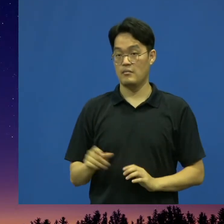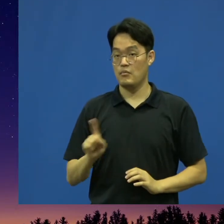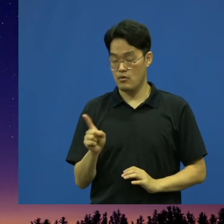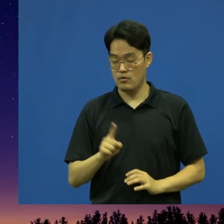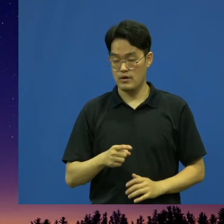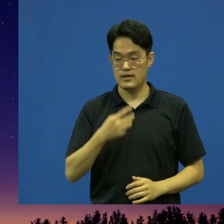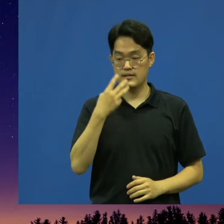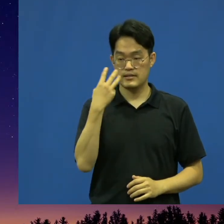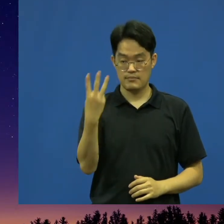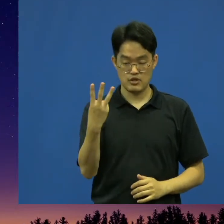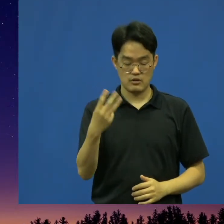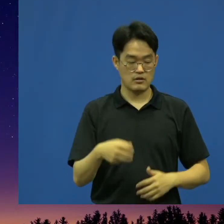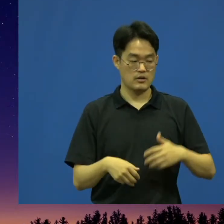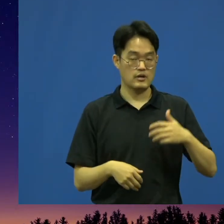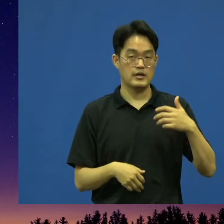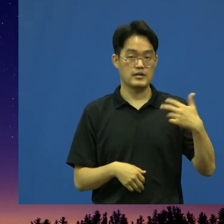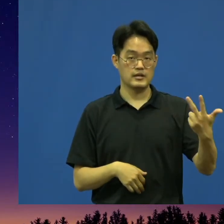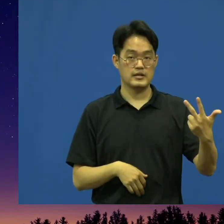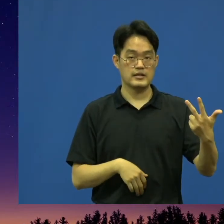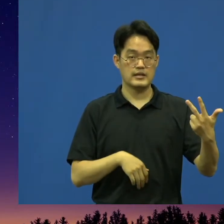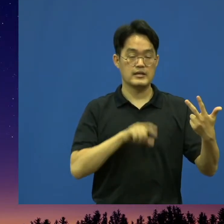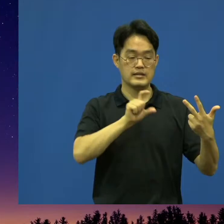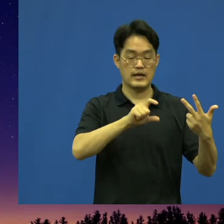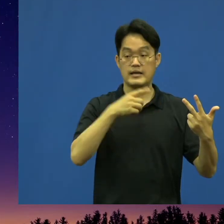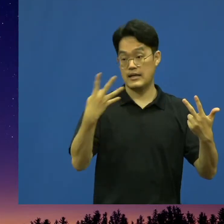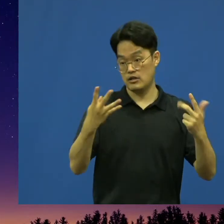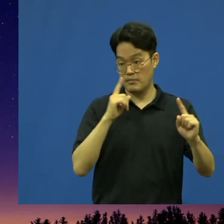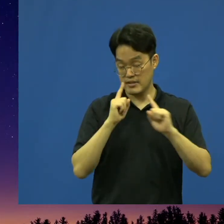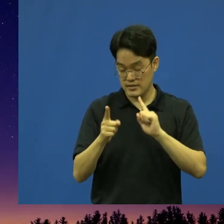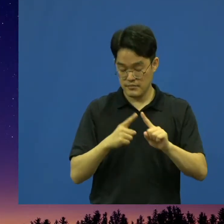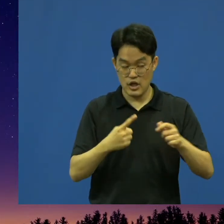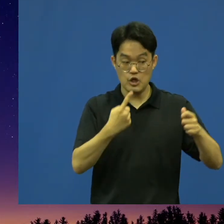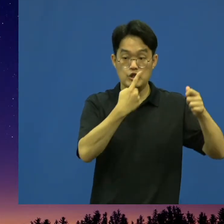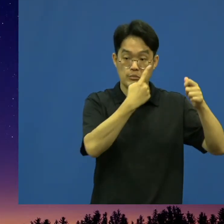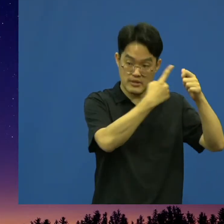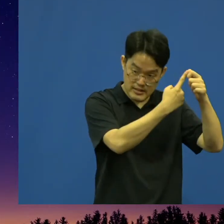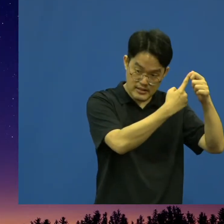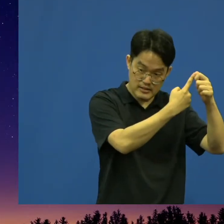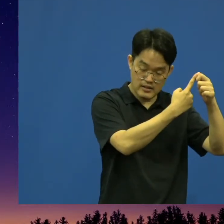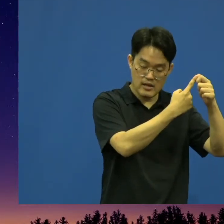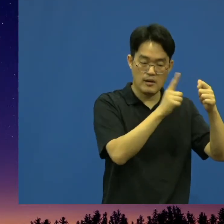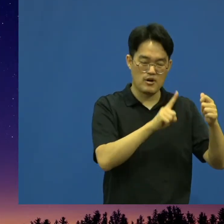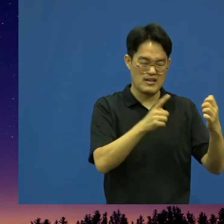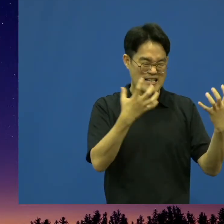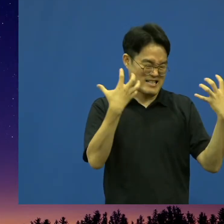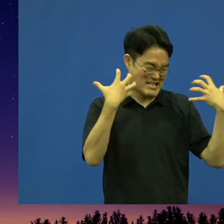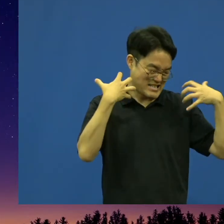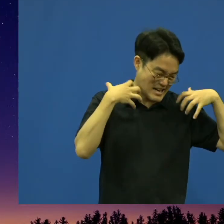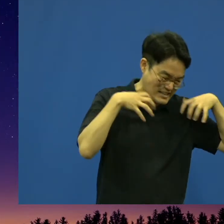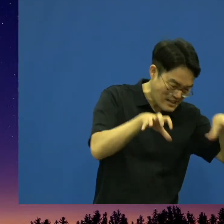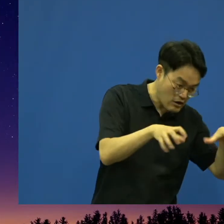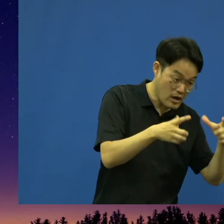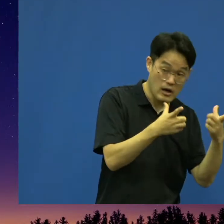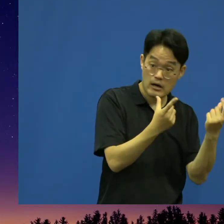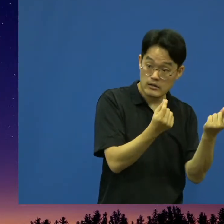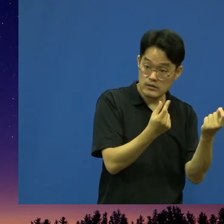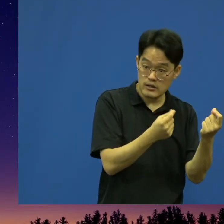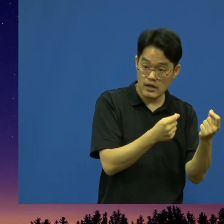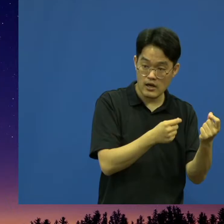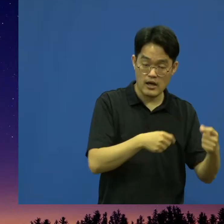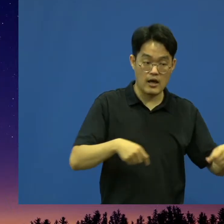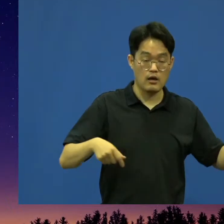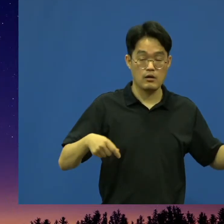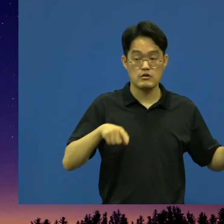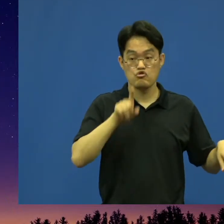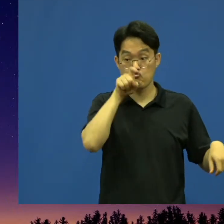3절에 보면, 4절에 보면, 첫째는 사자와 같은데 독수리의 날개가